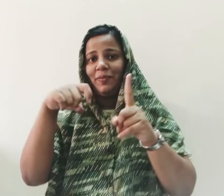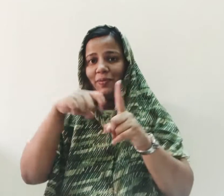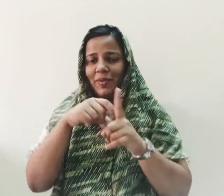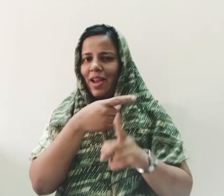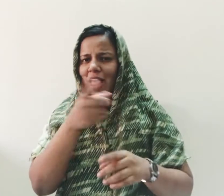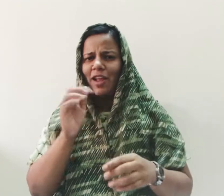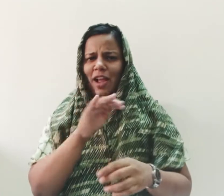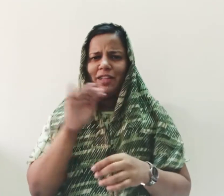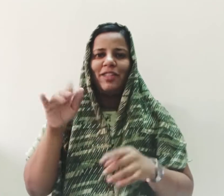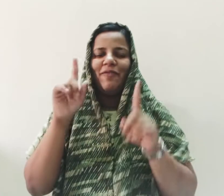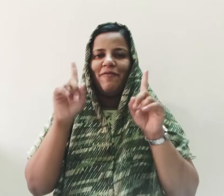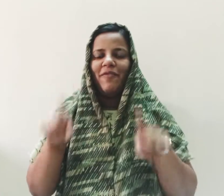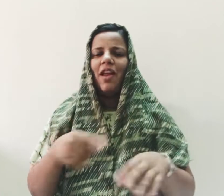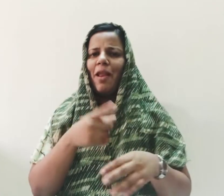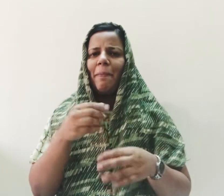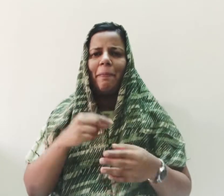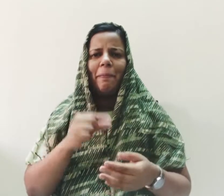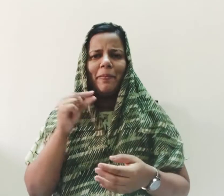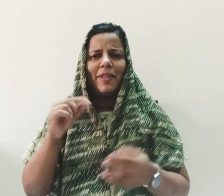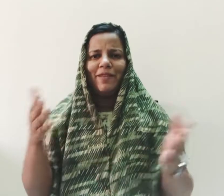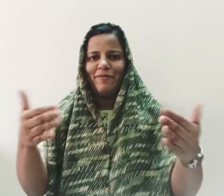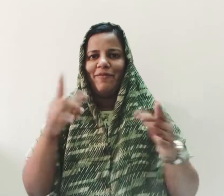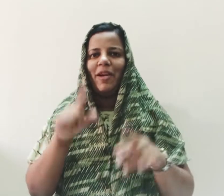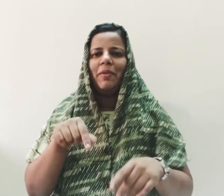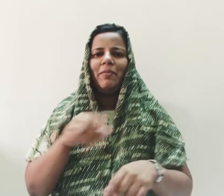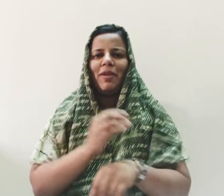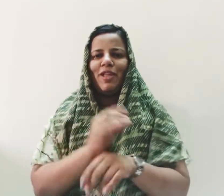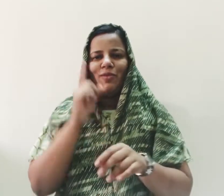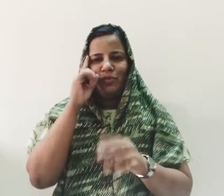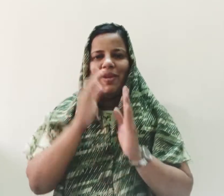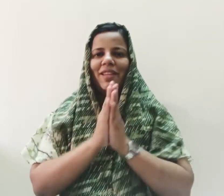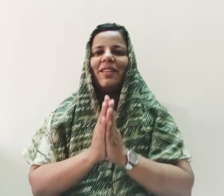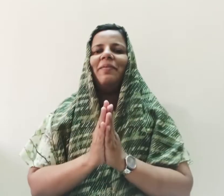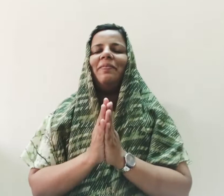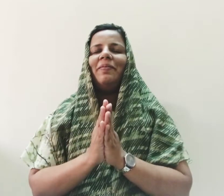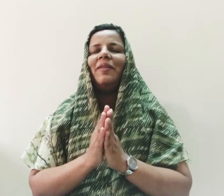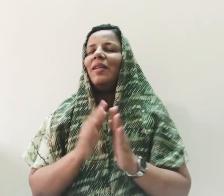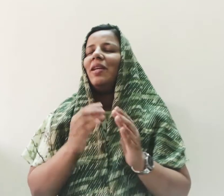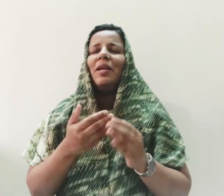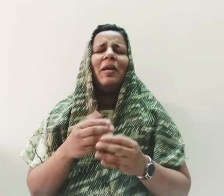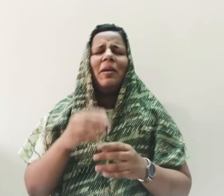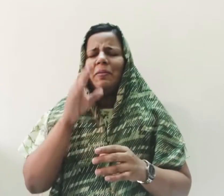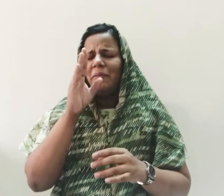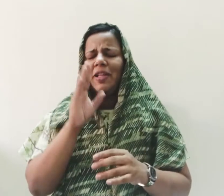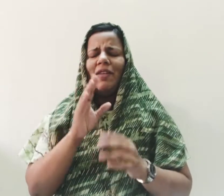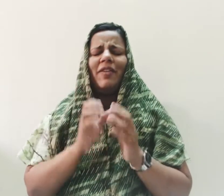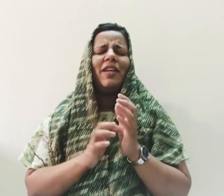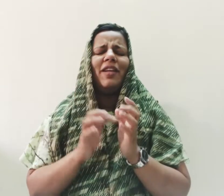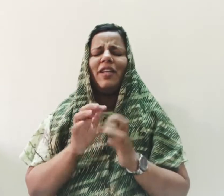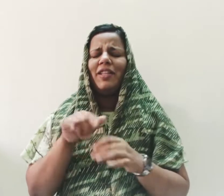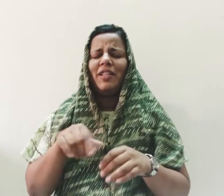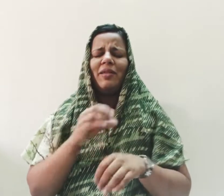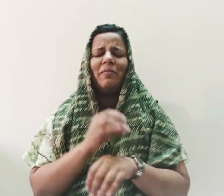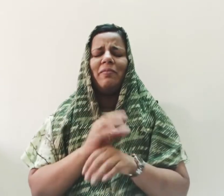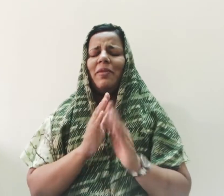കൊടുക്കുക, നിങ്ങളുടെ പ്രിയപ്പെട്ടവരെയൊക്കെ ഇൻവൈറ്റ് ചെയ്യുക. നമുക്കൊരു വാക്ക് ഇന്നത്തെ സഭായോഗത്തിൻ്റെ അനുഗ്രഹത്തിന് വേണ്ടി പ്രാർത്ഥിക്കും. പിതാവേ, ഞങ്ങൾ ഒരുമിച്ച് ഇന്നത്തെ സഭായോഗത്തെ